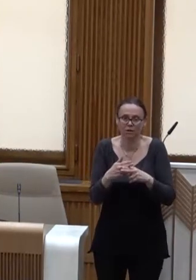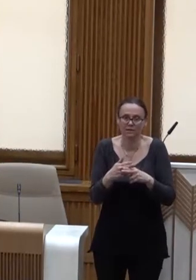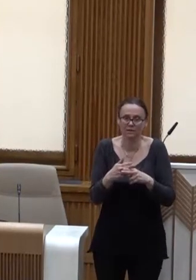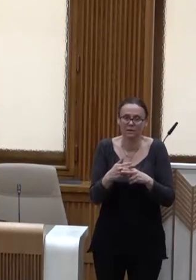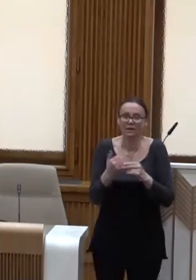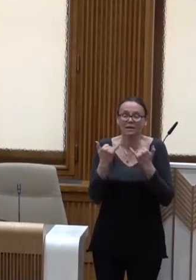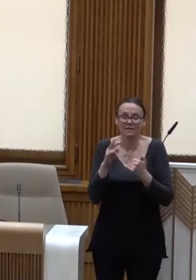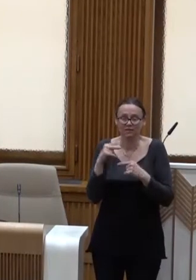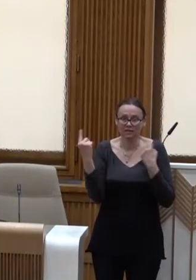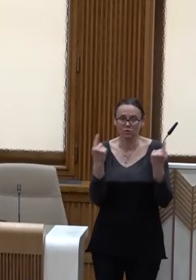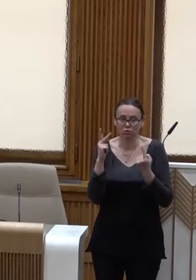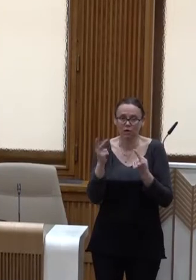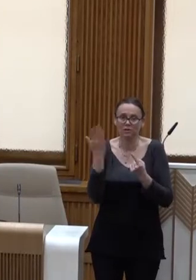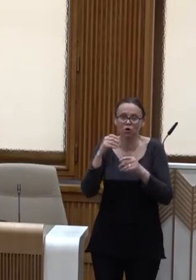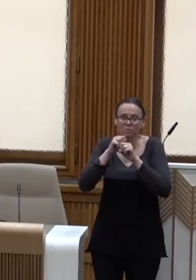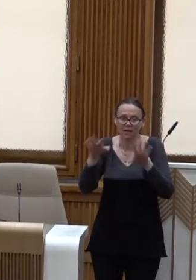razglašena epidemija,